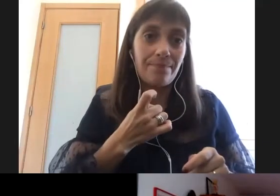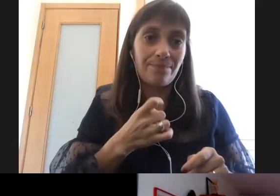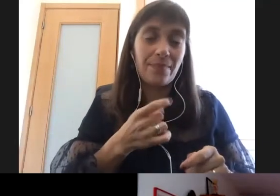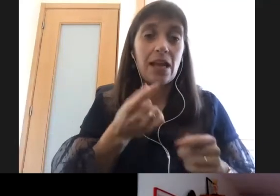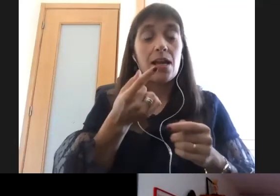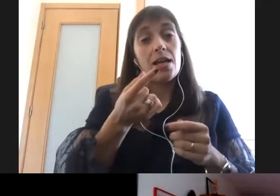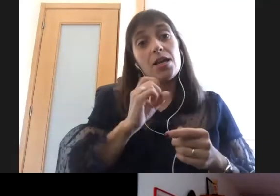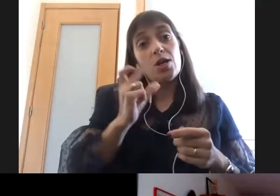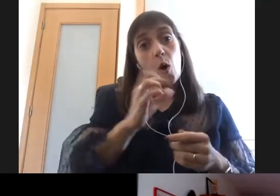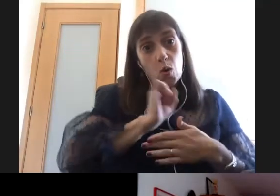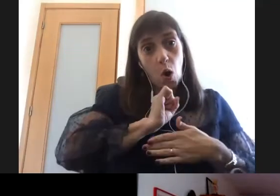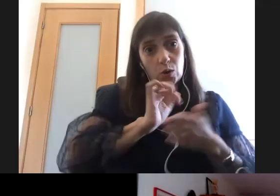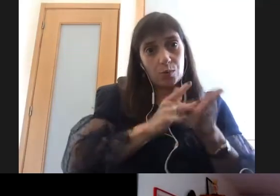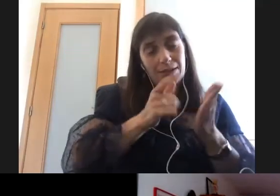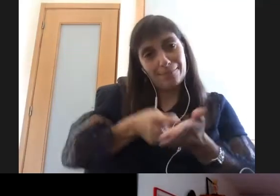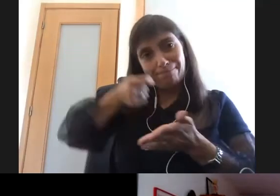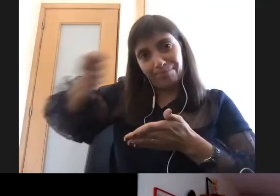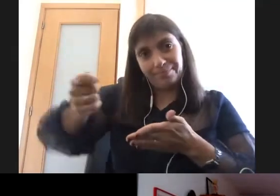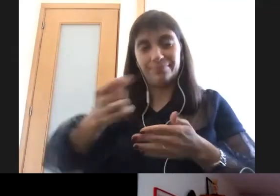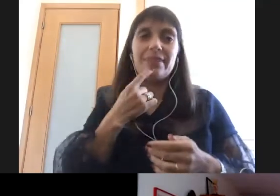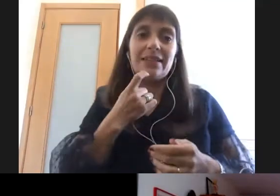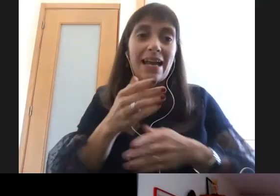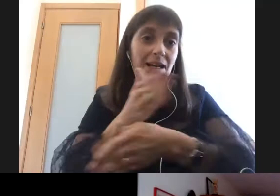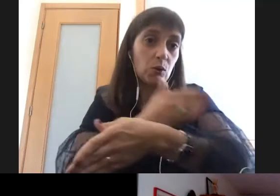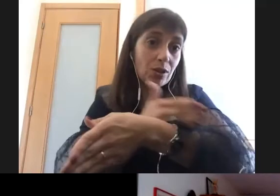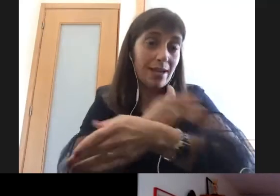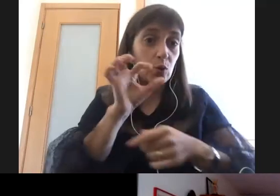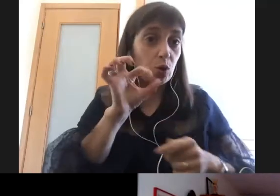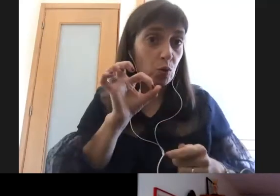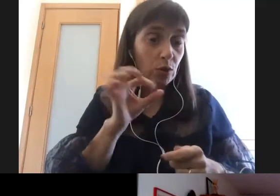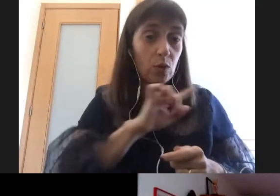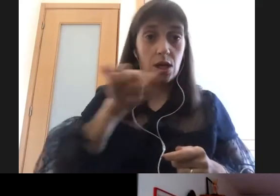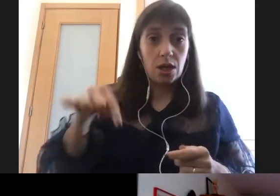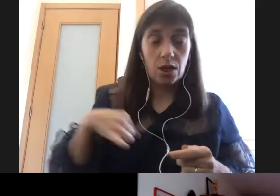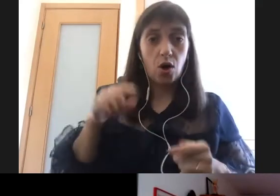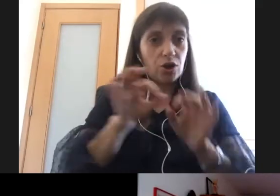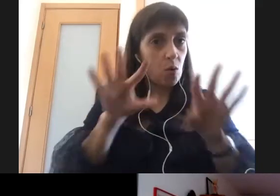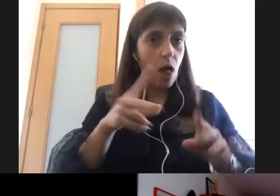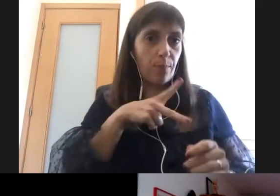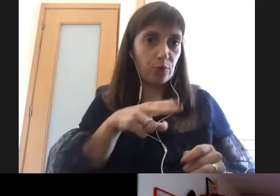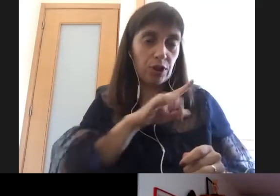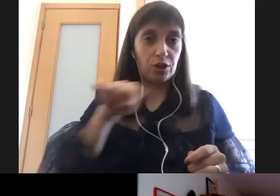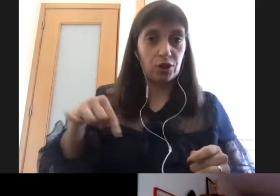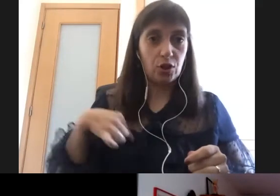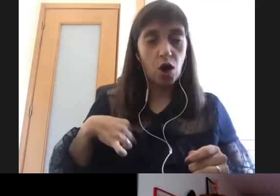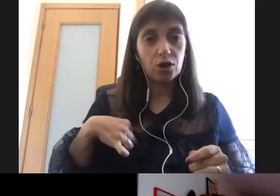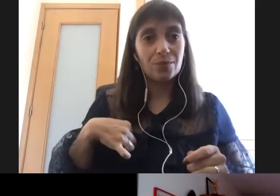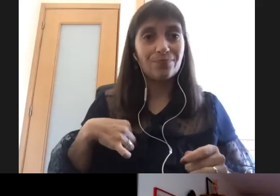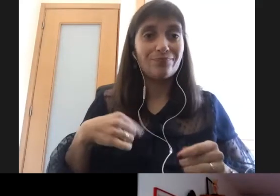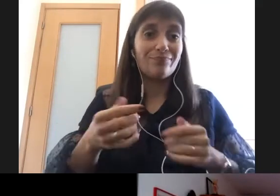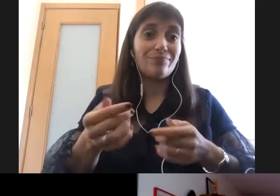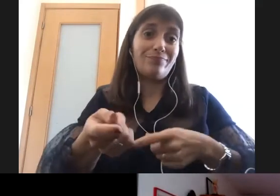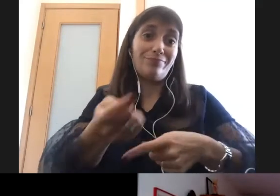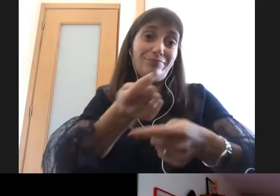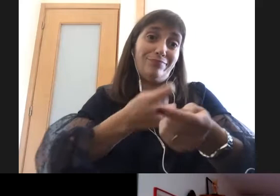no século XVIII. E tanto nós quanto os portugueses ganhamos em retorno o vinho do Porto.